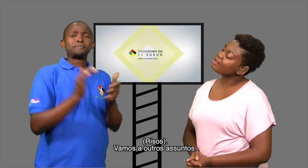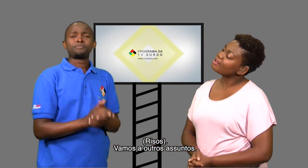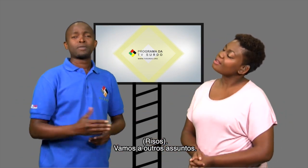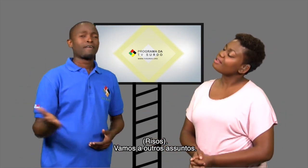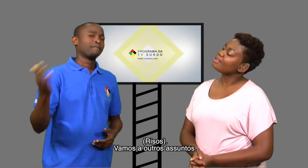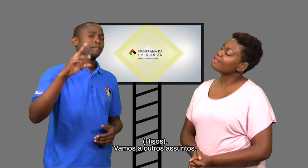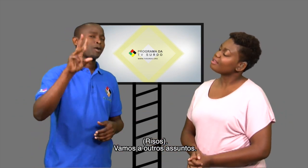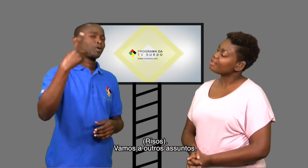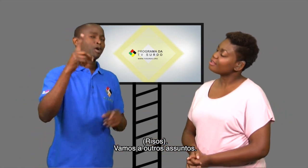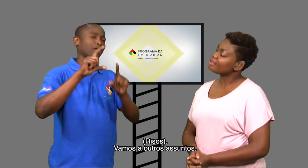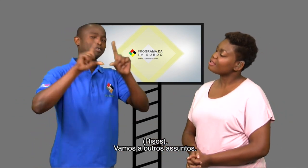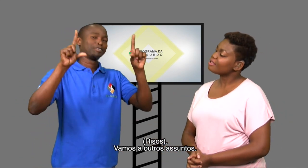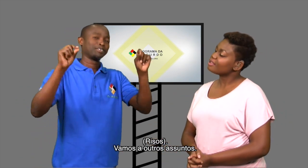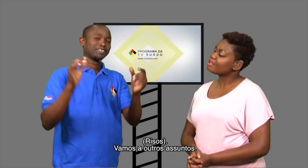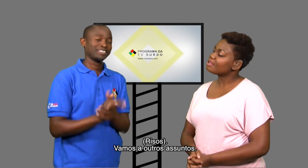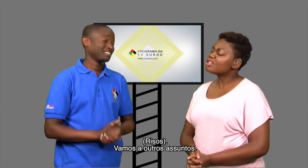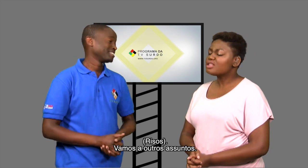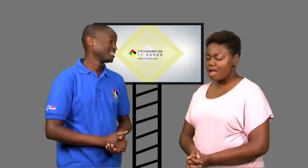Vamos a outros assuntos.